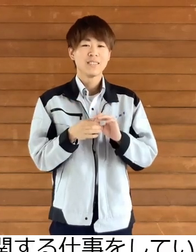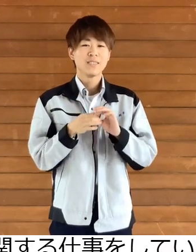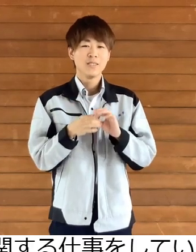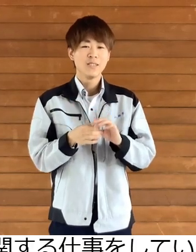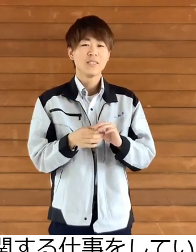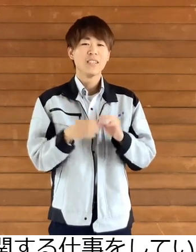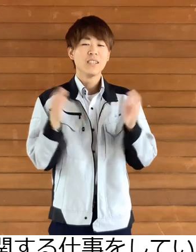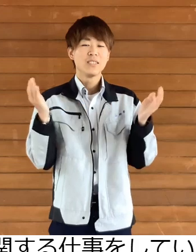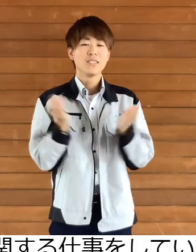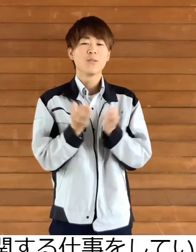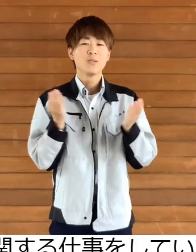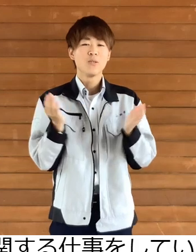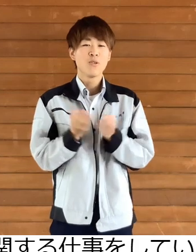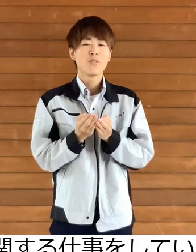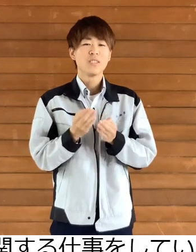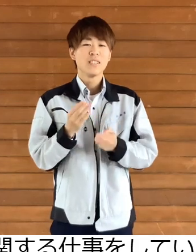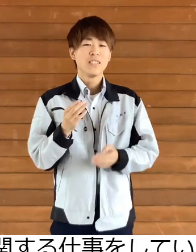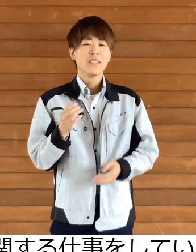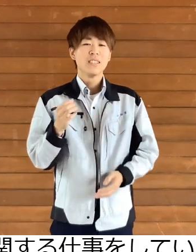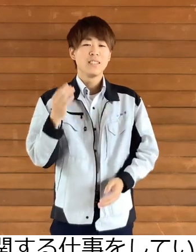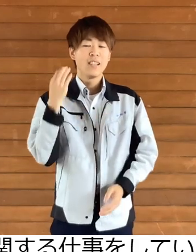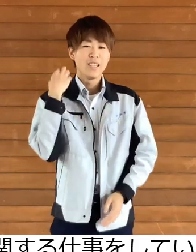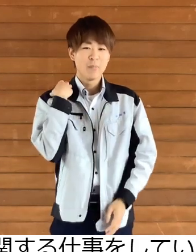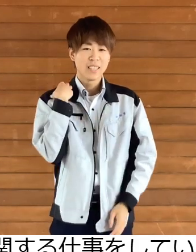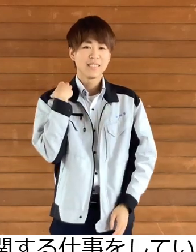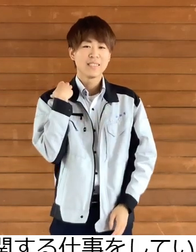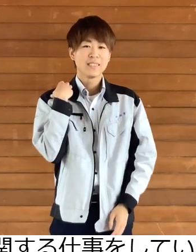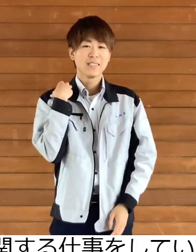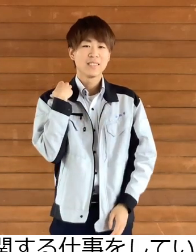関する仕事をしています